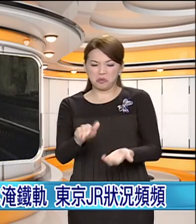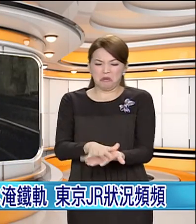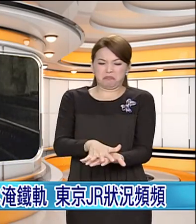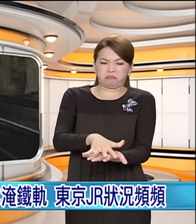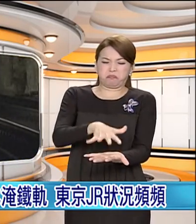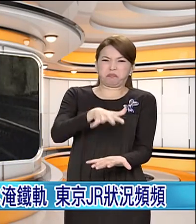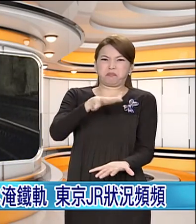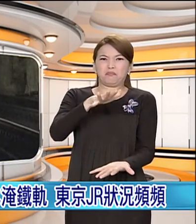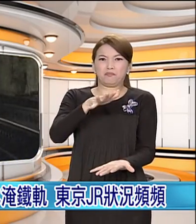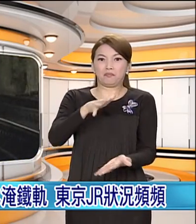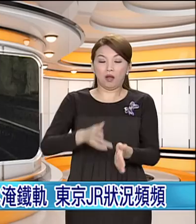驶。